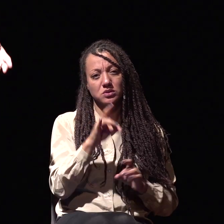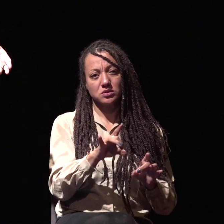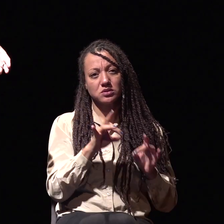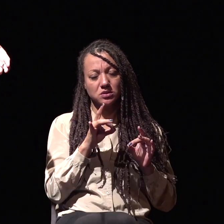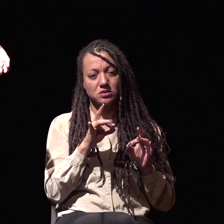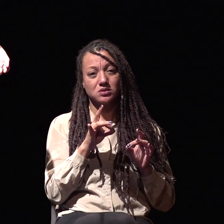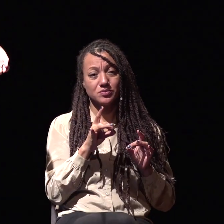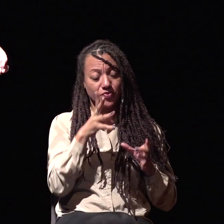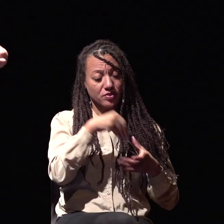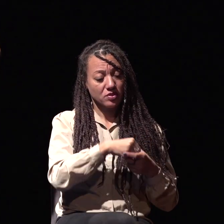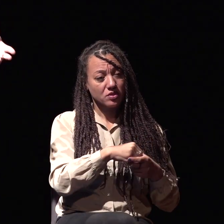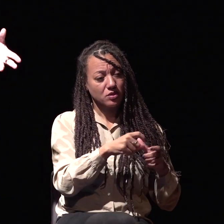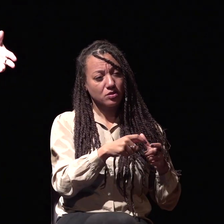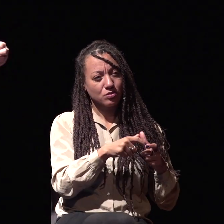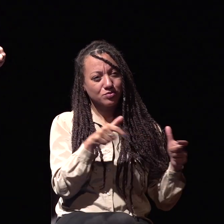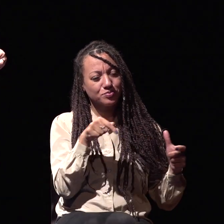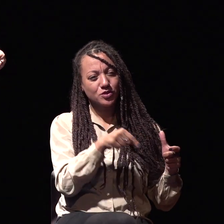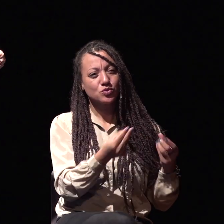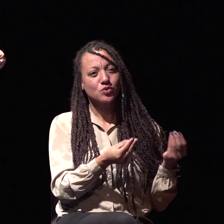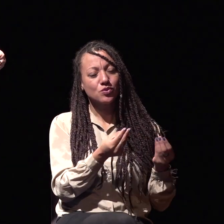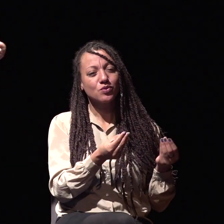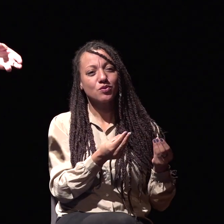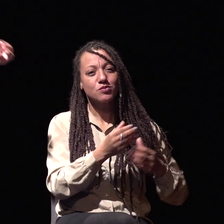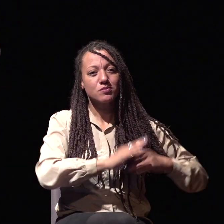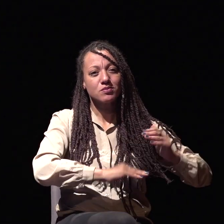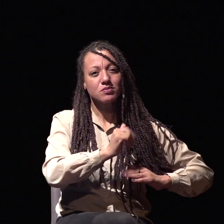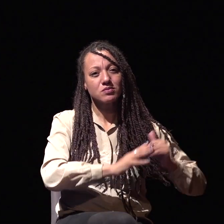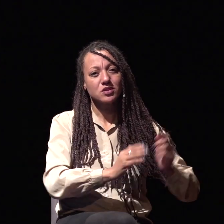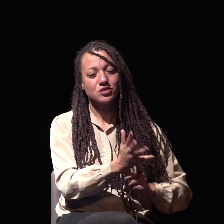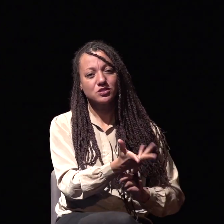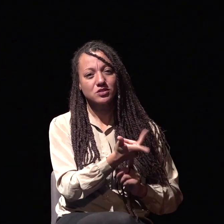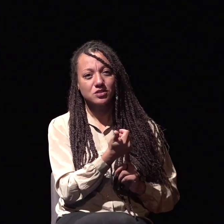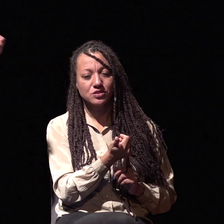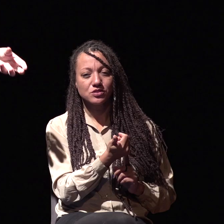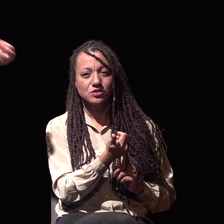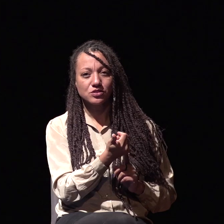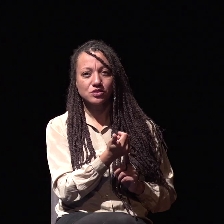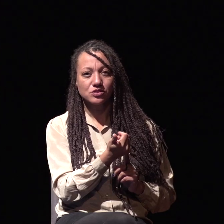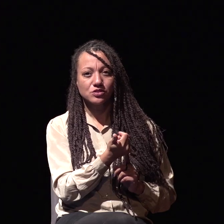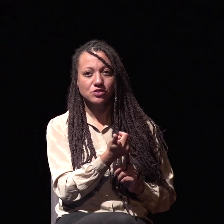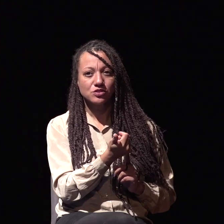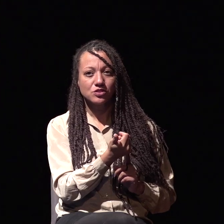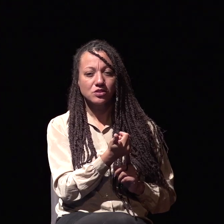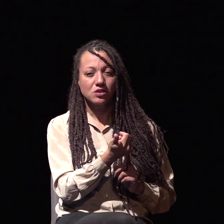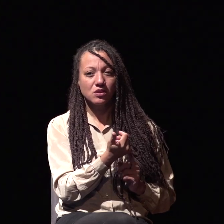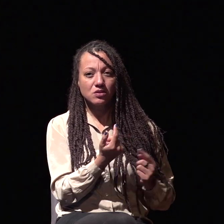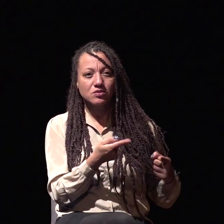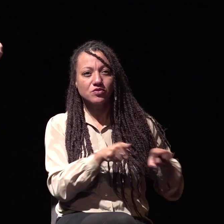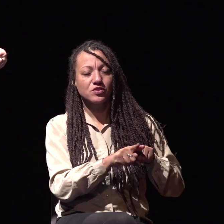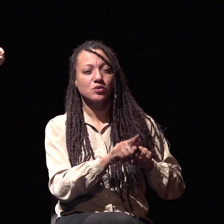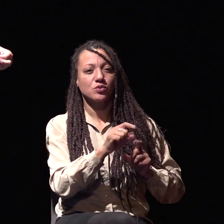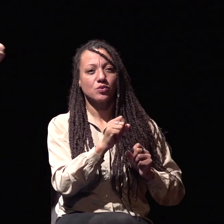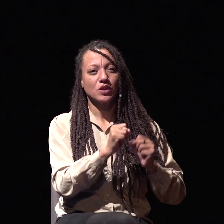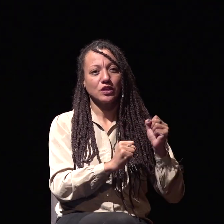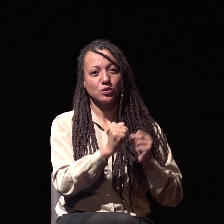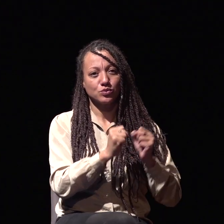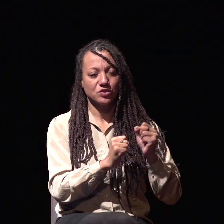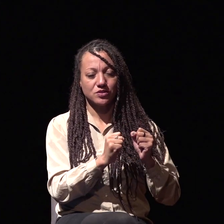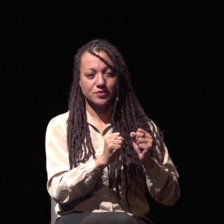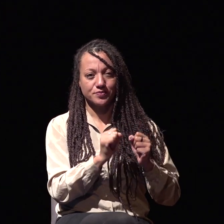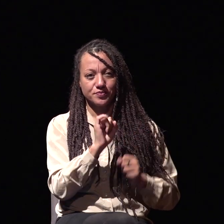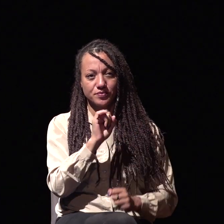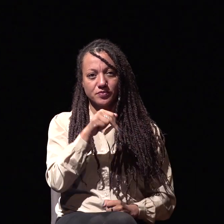que é essa transformação do fazer artístico, com mais ou menos utilidade, com maior ou menor vínculo com a indústria. Acho que esse é o grande problema